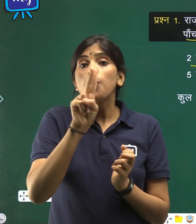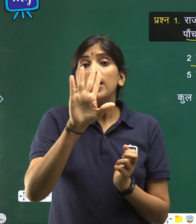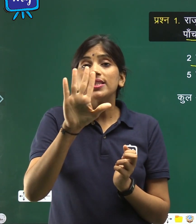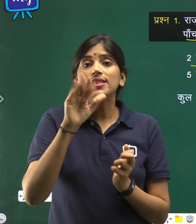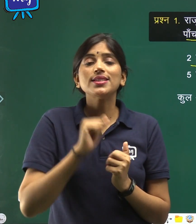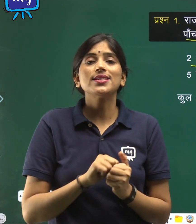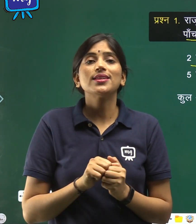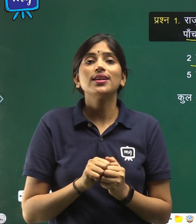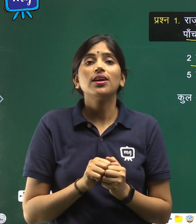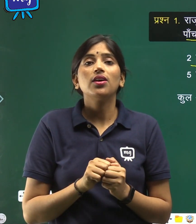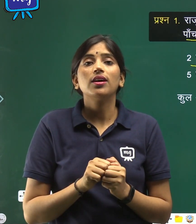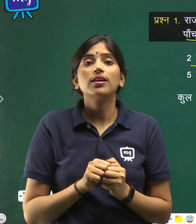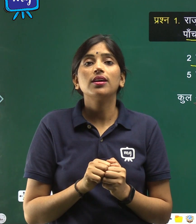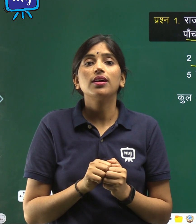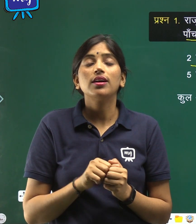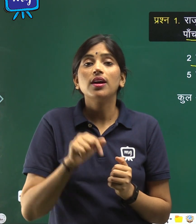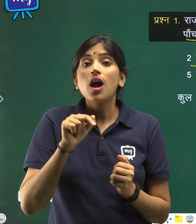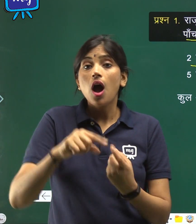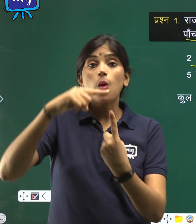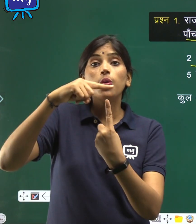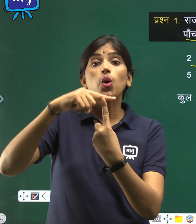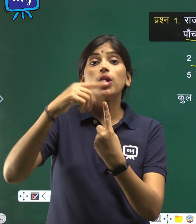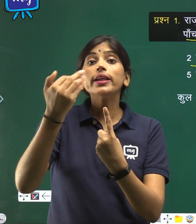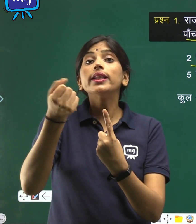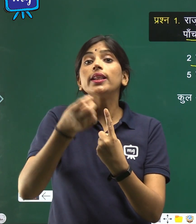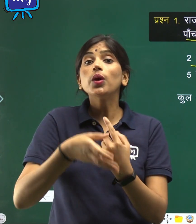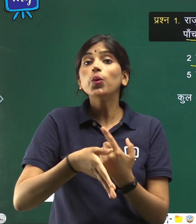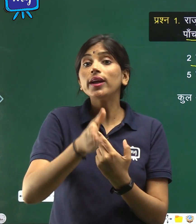25। अब कुल कितने हुए?